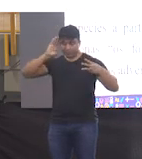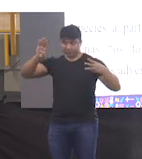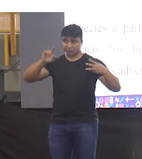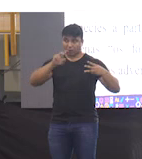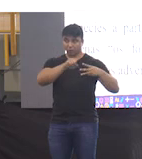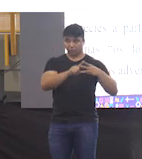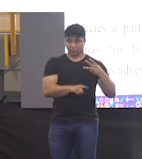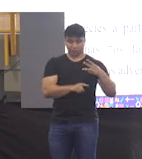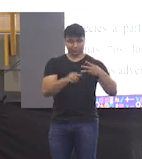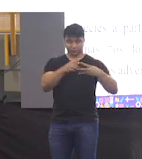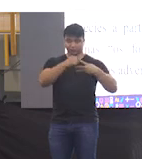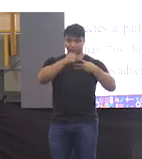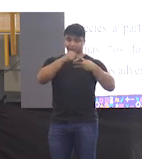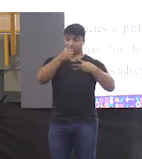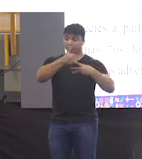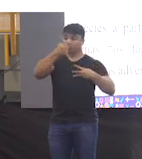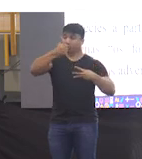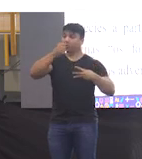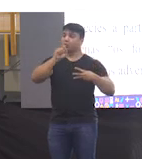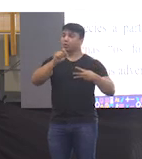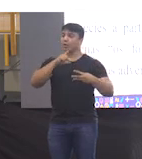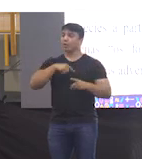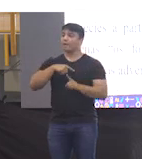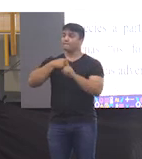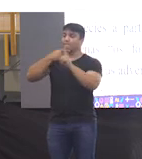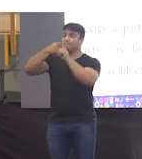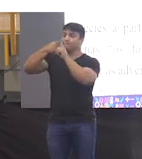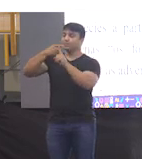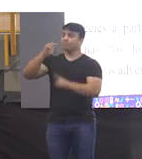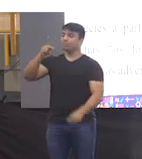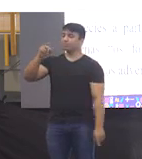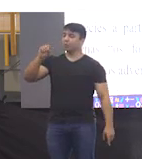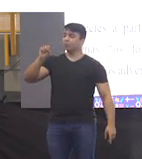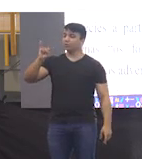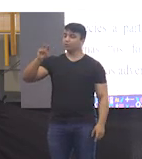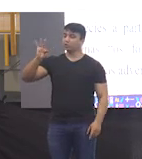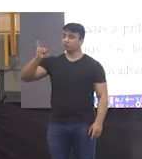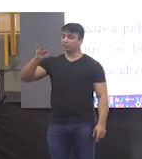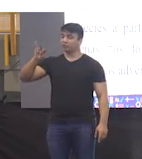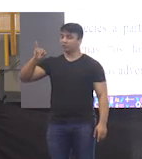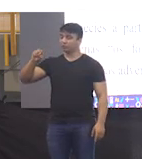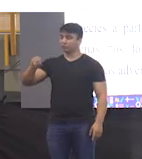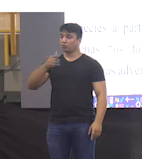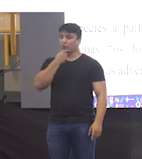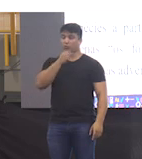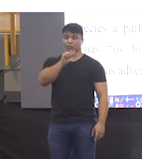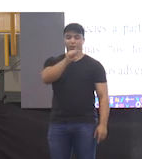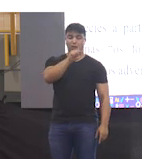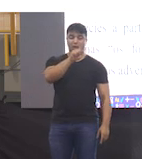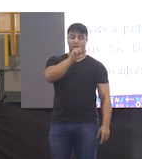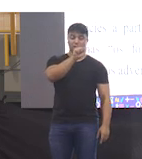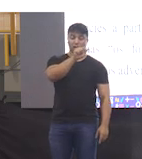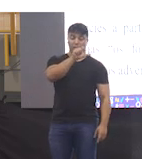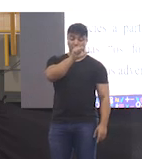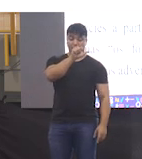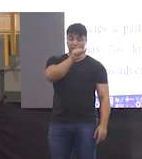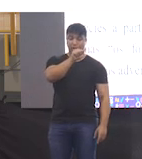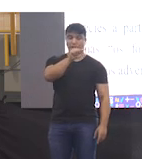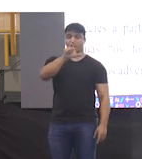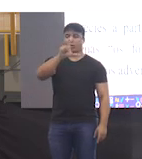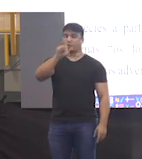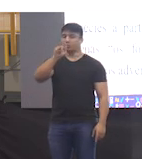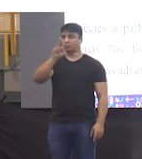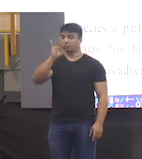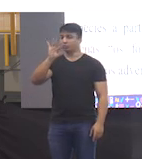posturas. Primeira, o positivismo do Auguste Comte. O positivismo foi muito